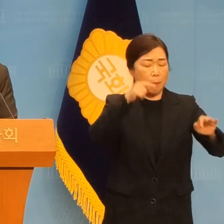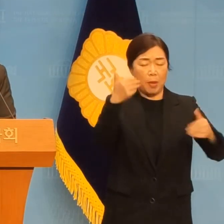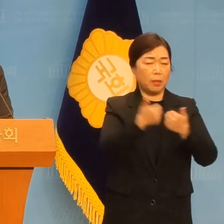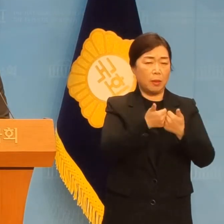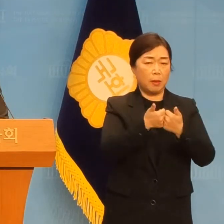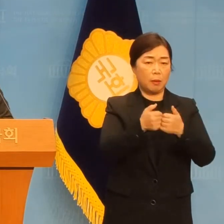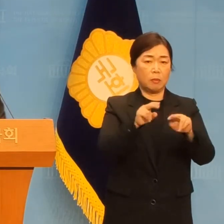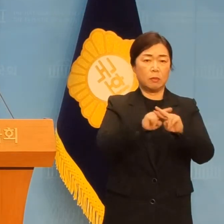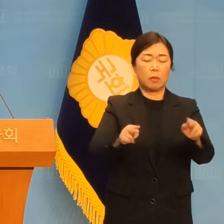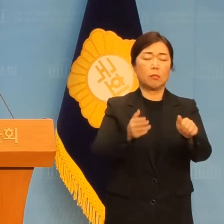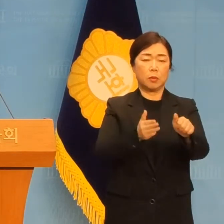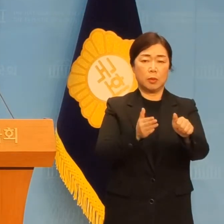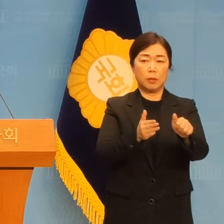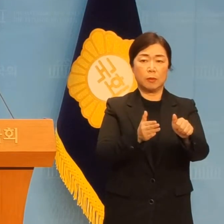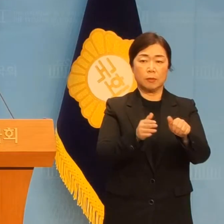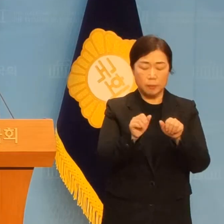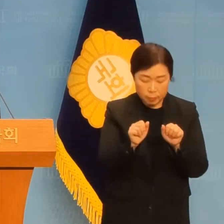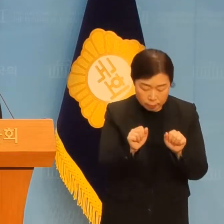요구합니다.